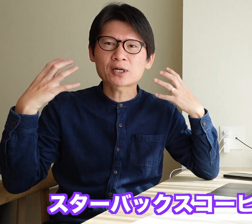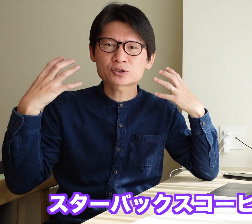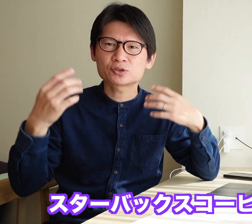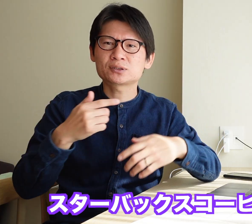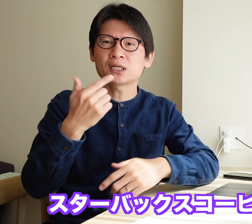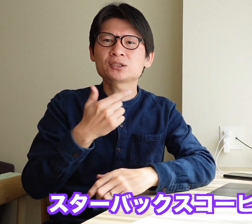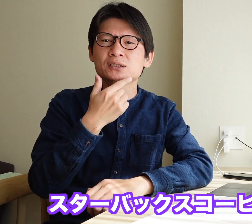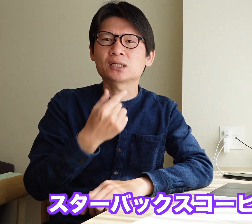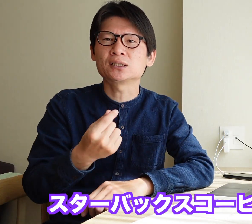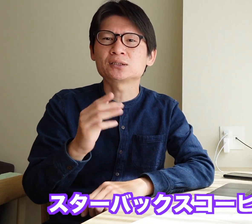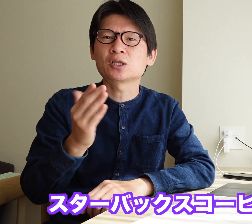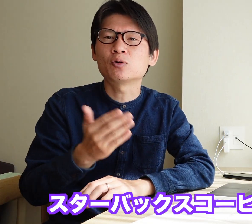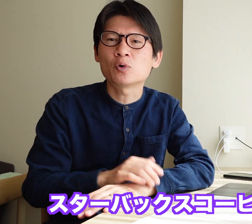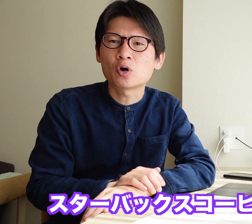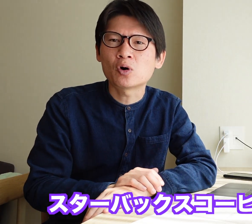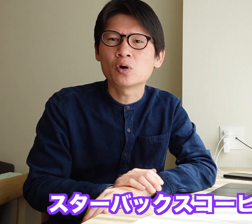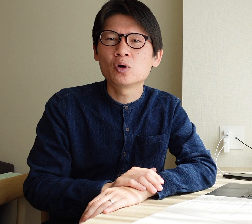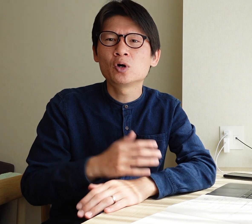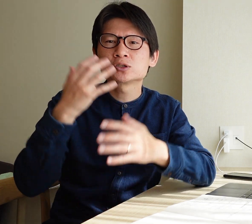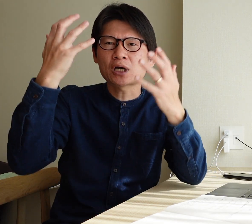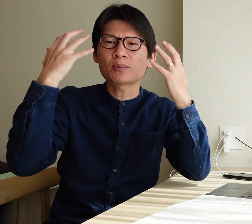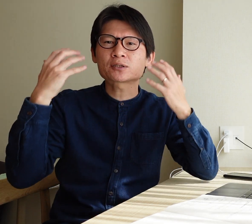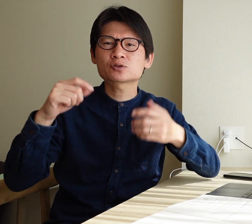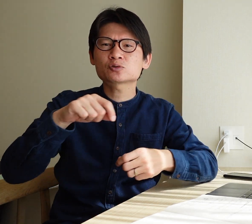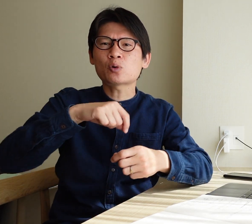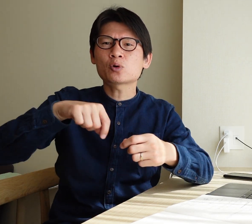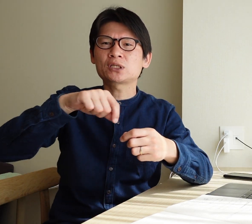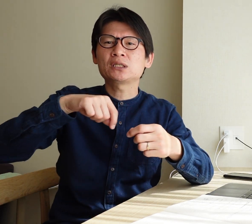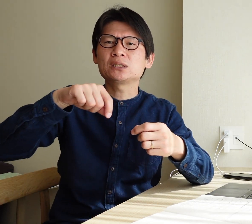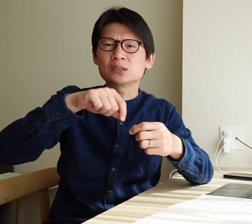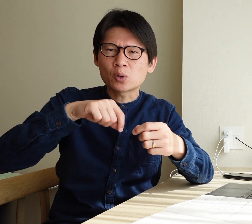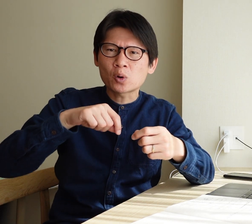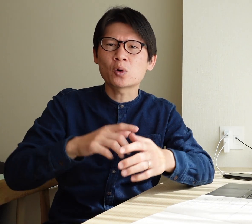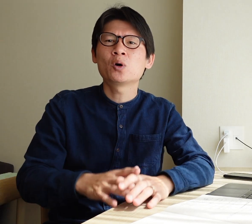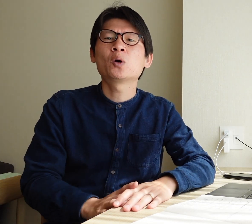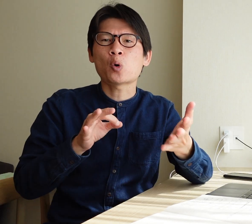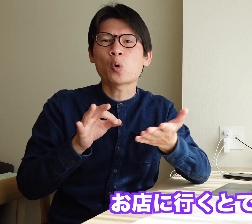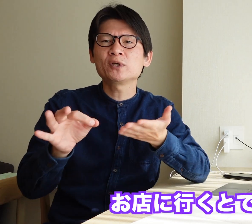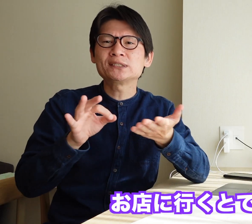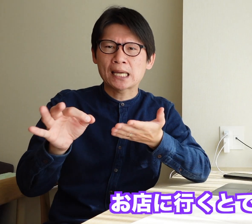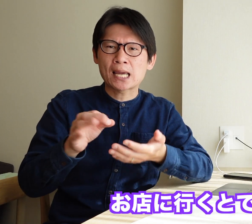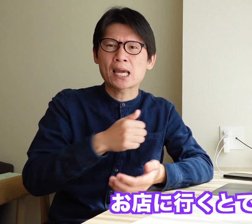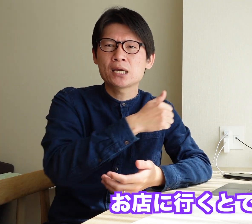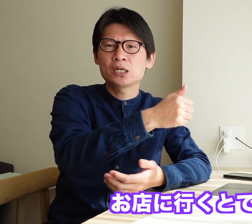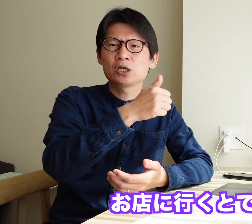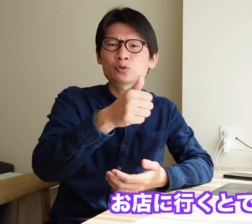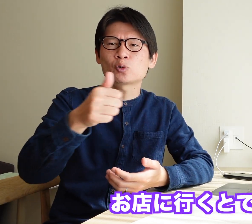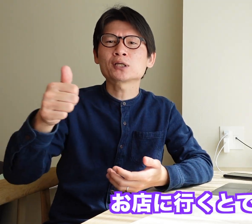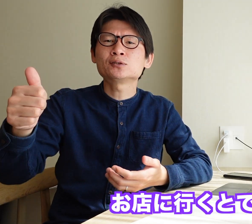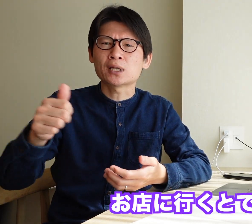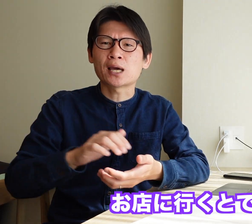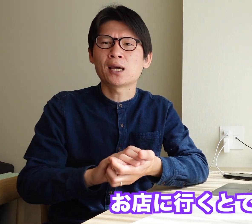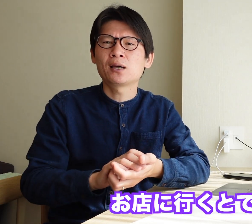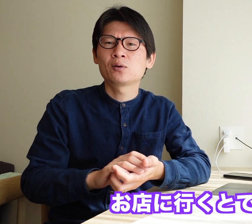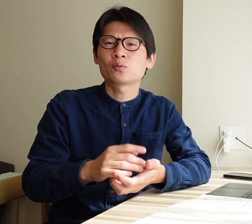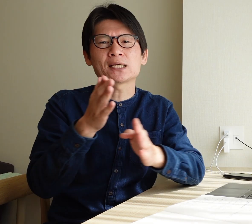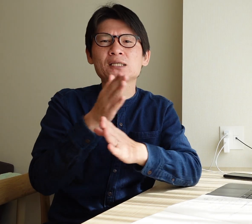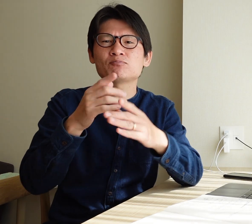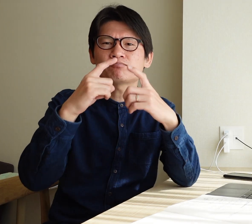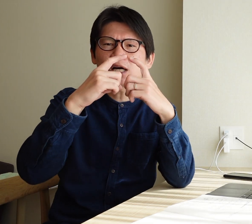スターバックス大好きなんですけども、スターバックスコーヒーのお店行くとですね、最近マスク